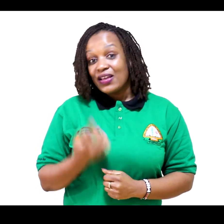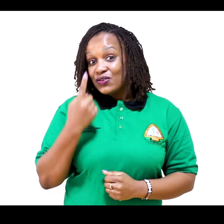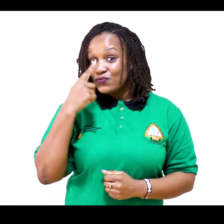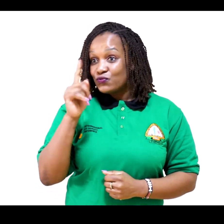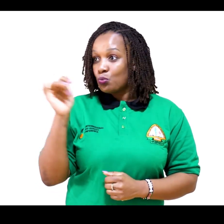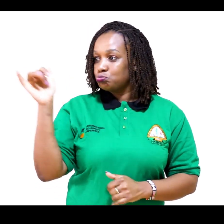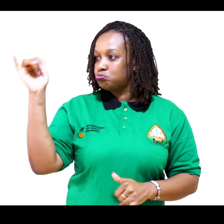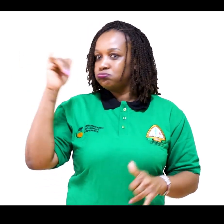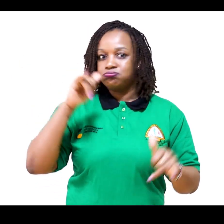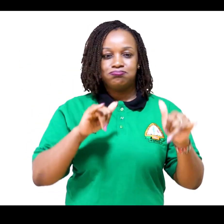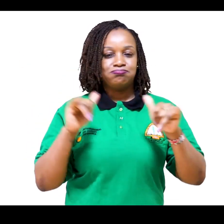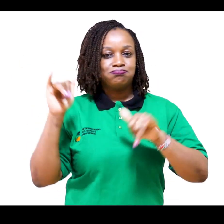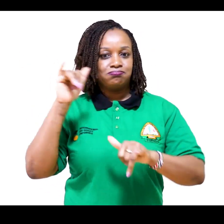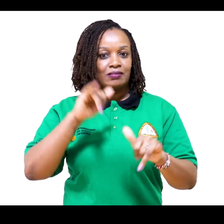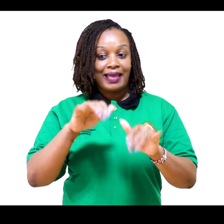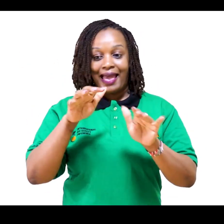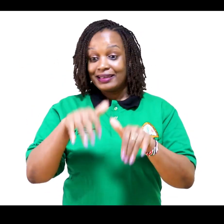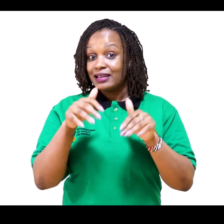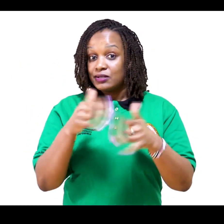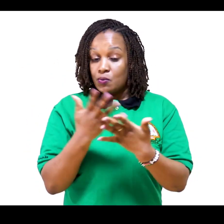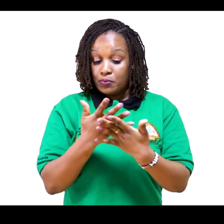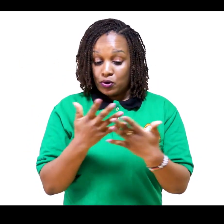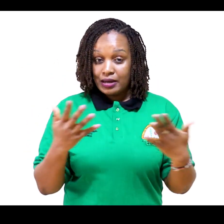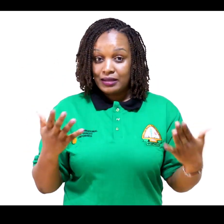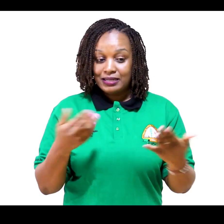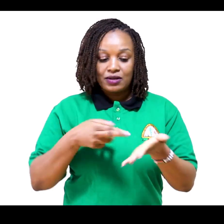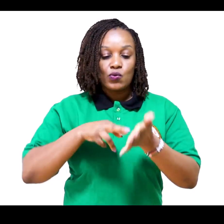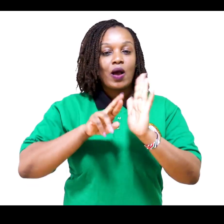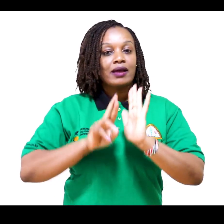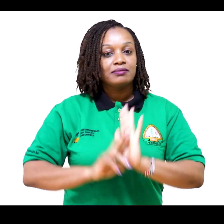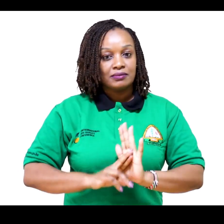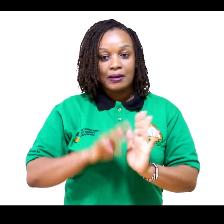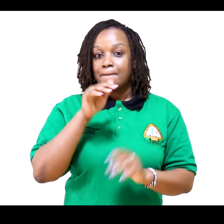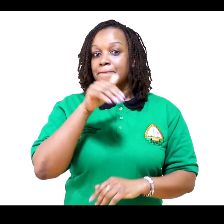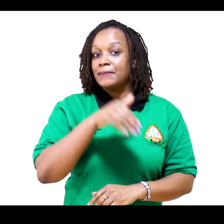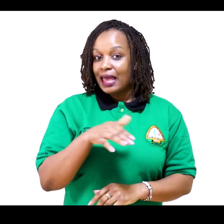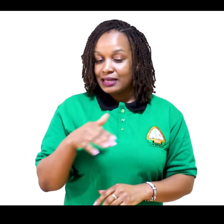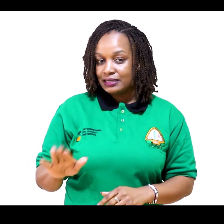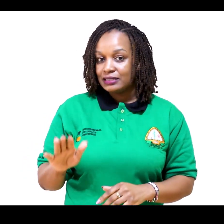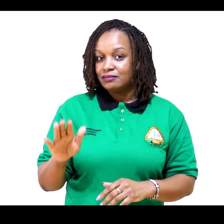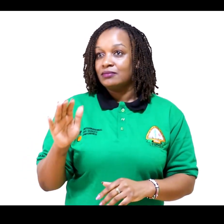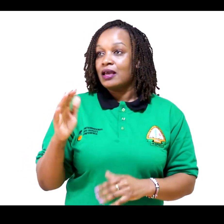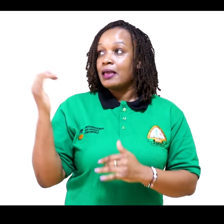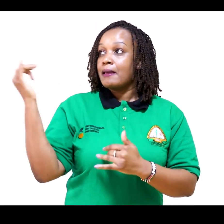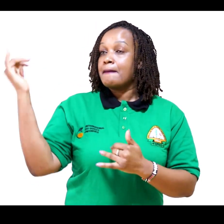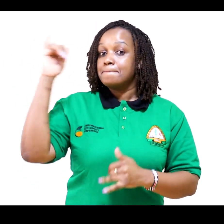Kwa bidhaa za kilimo zilizoagizwa kutoka nje, hitaji ni kibali cha kuagiza mimea na